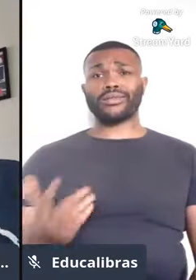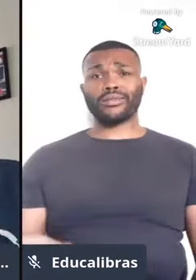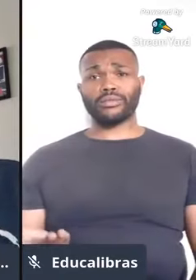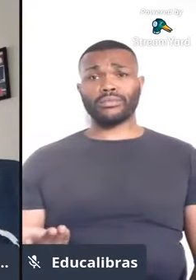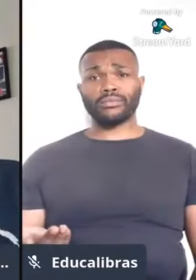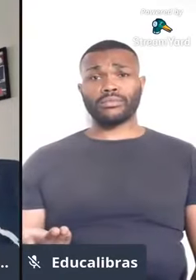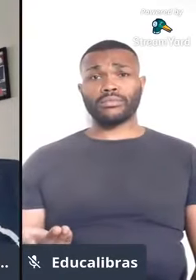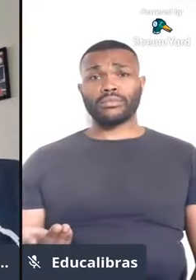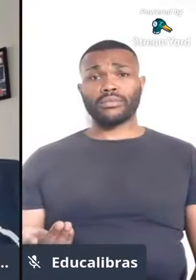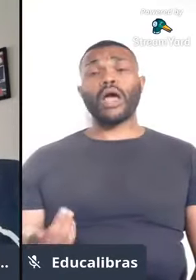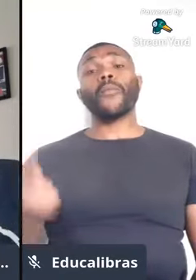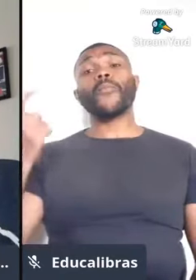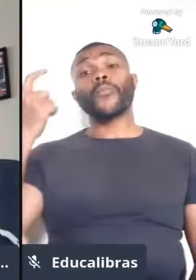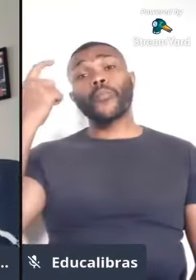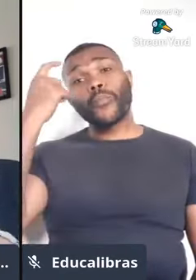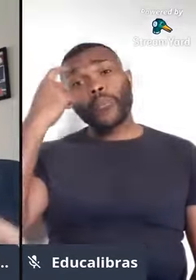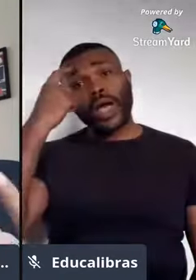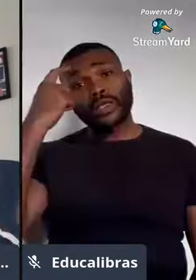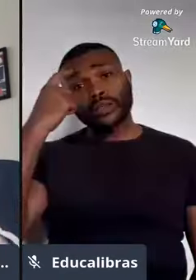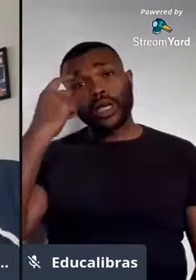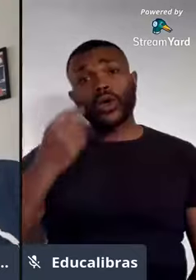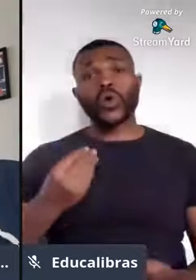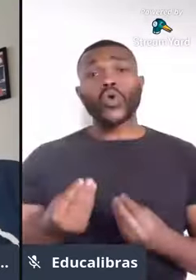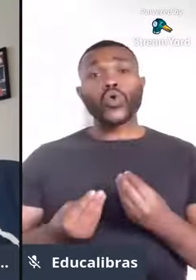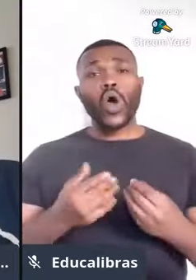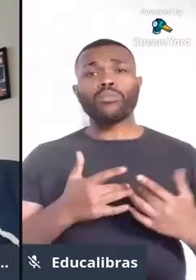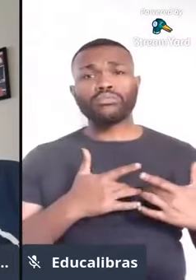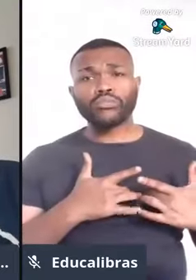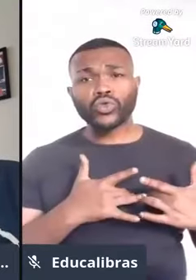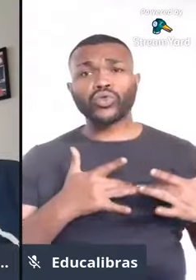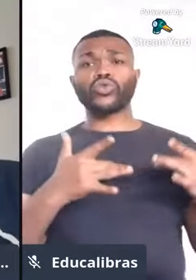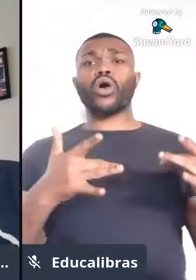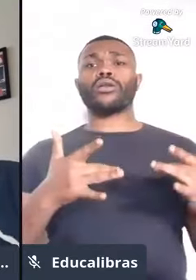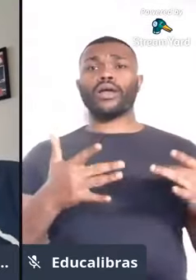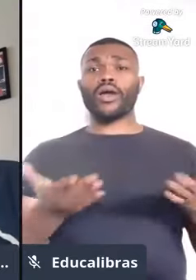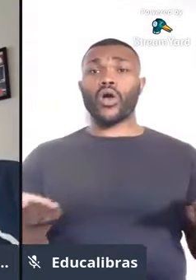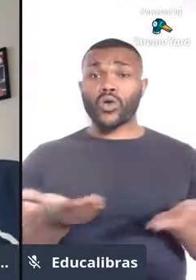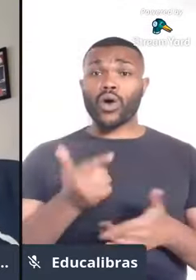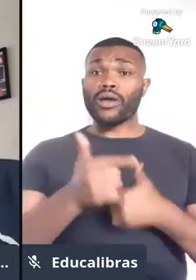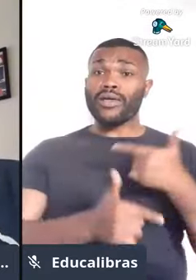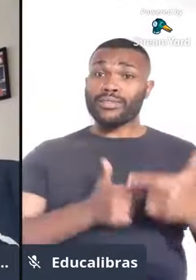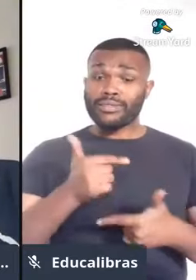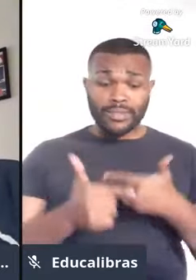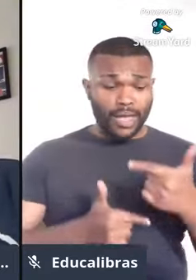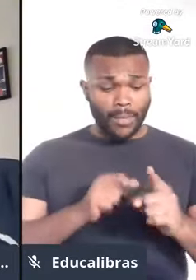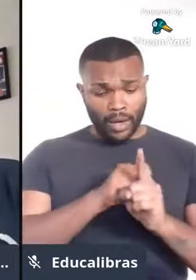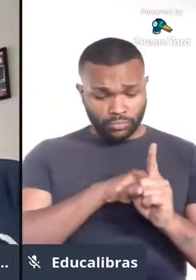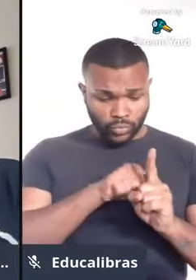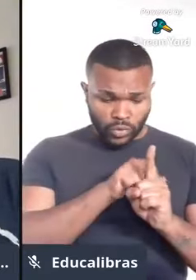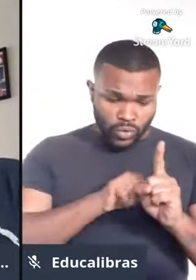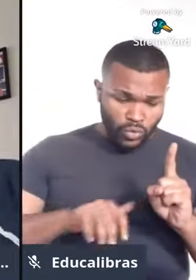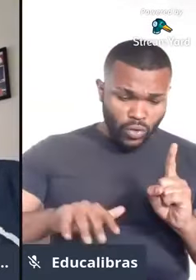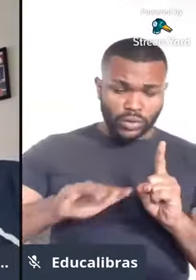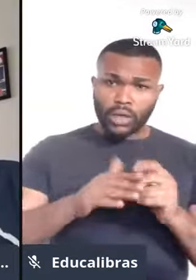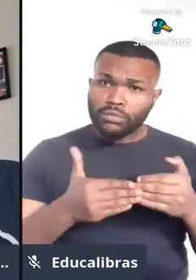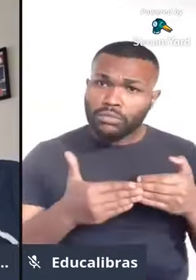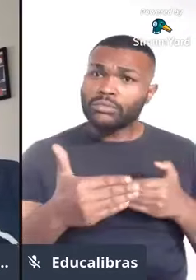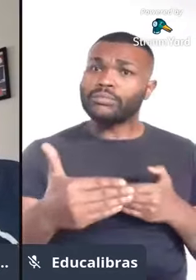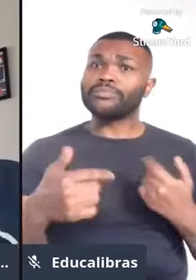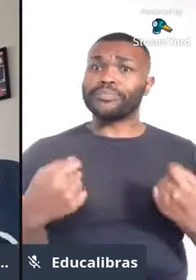de que maneira a solidariedade agora e o trabalho social precisa ser feito, né? Por